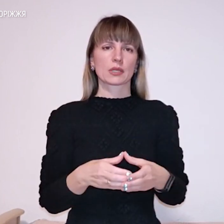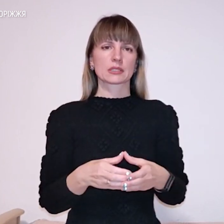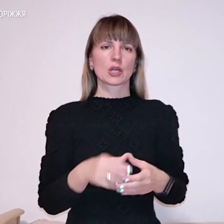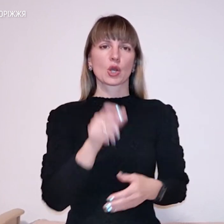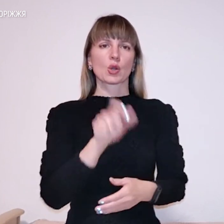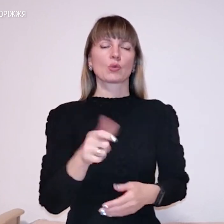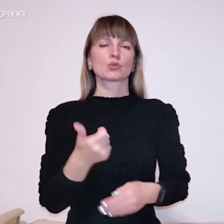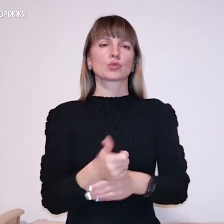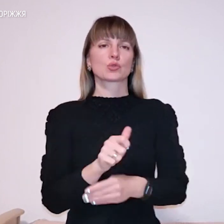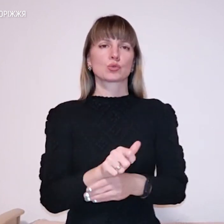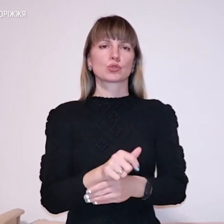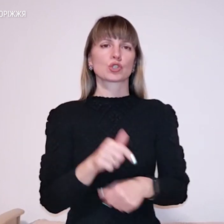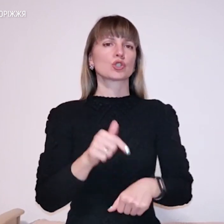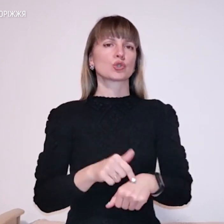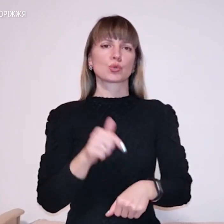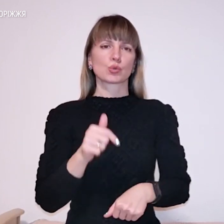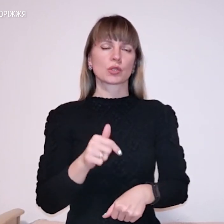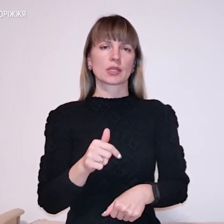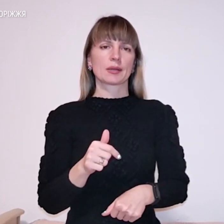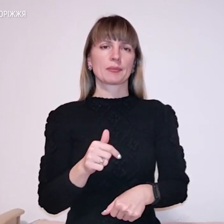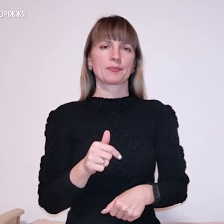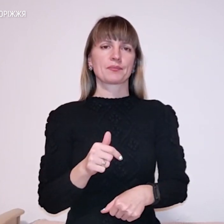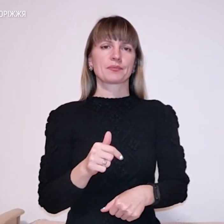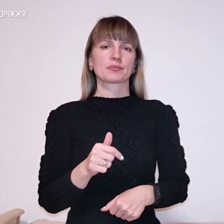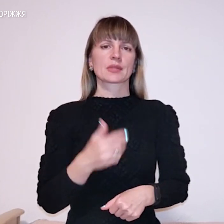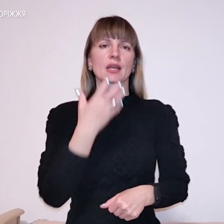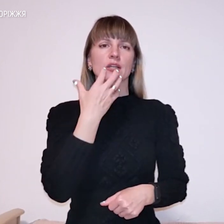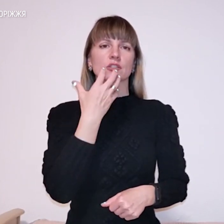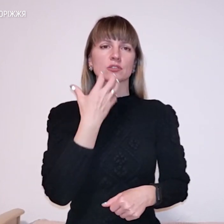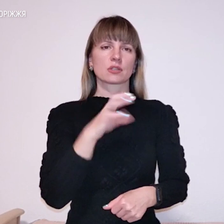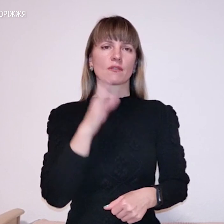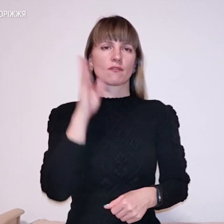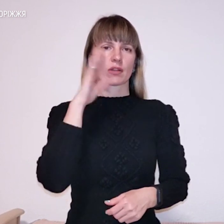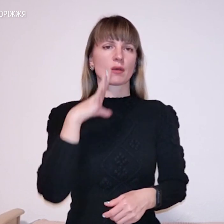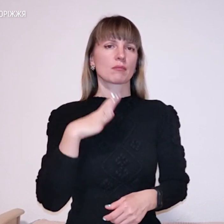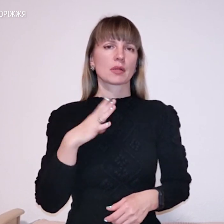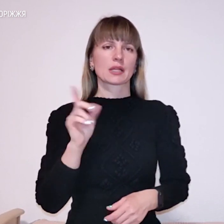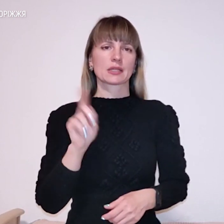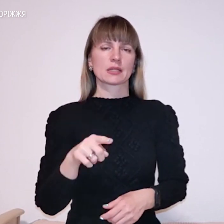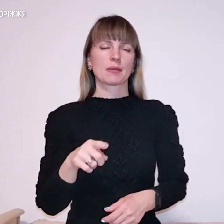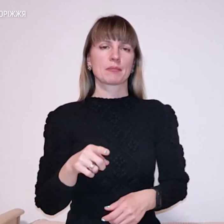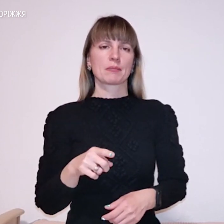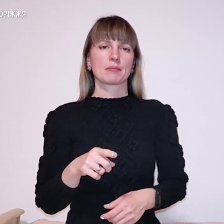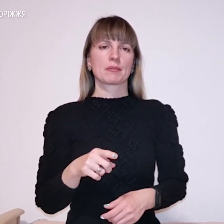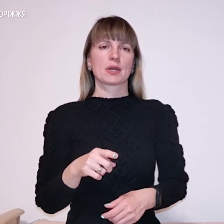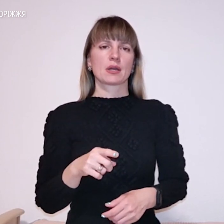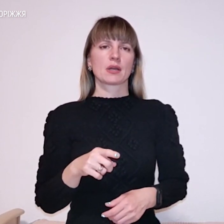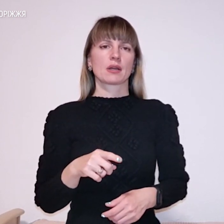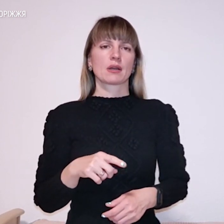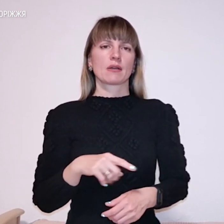Люди дуже чуйні. Кип'яток був, ну, вони там скрізь цілу добу